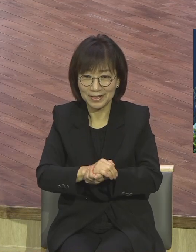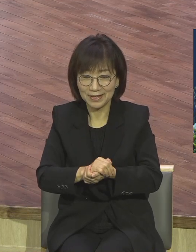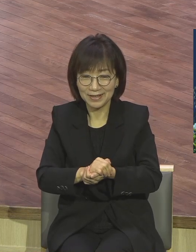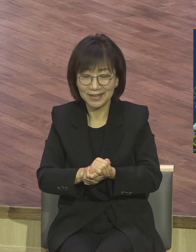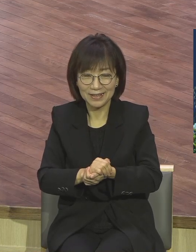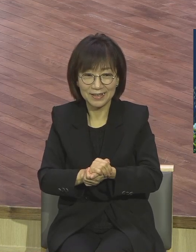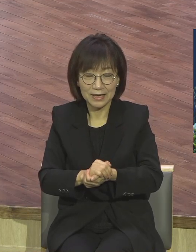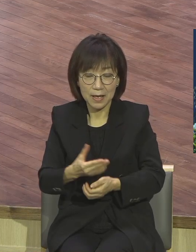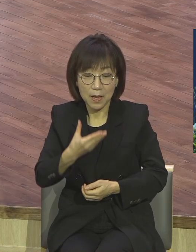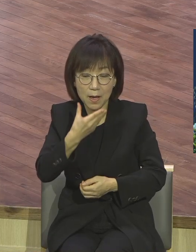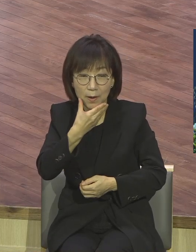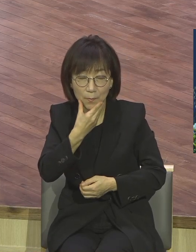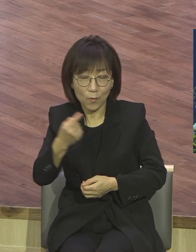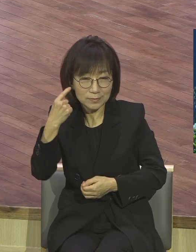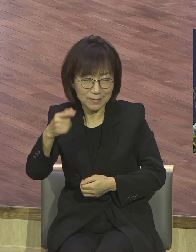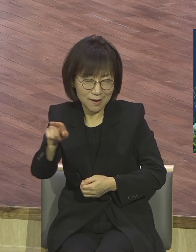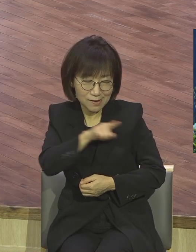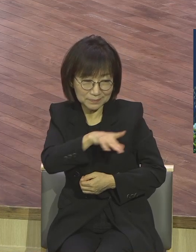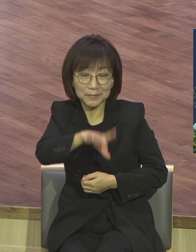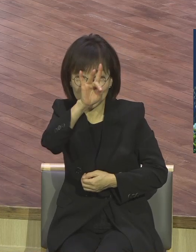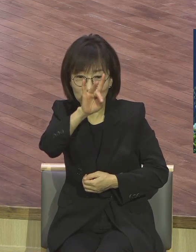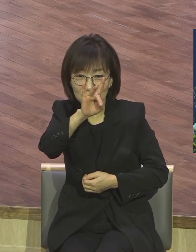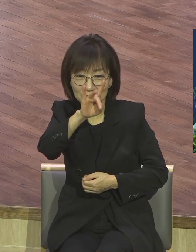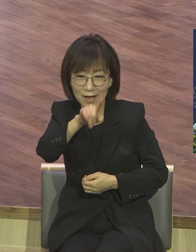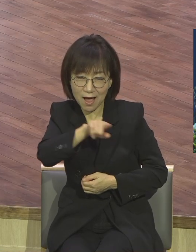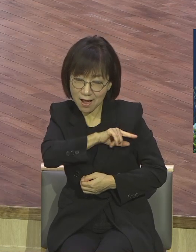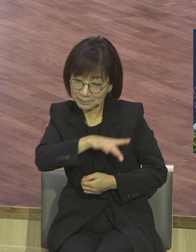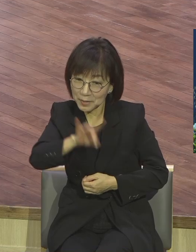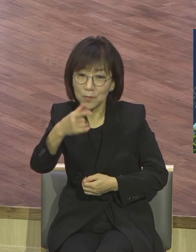복음을 우선시하는 삶,